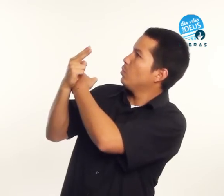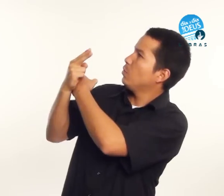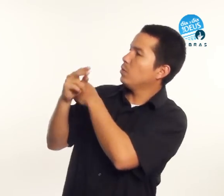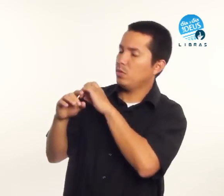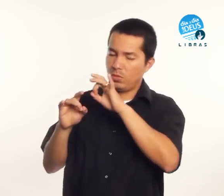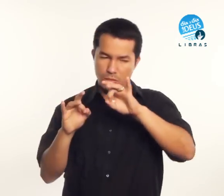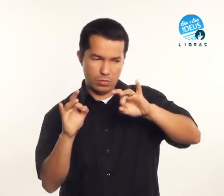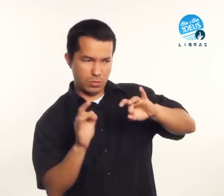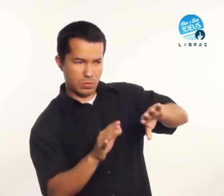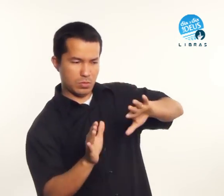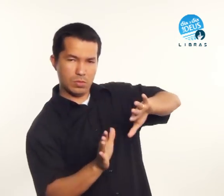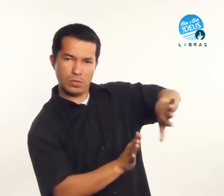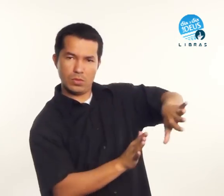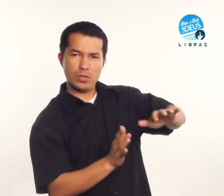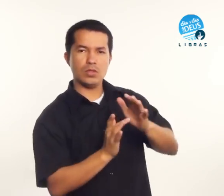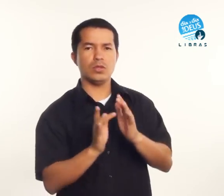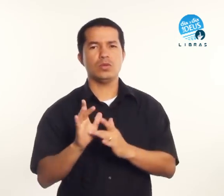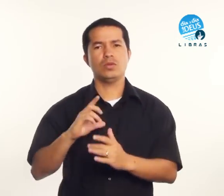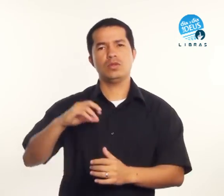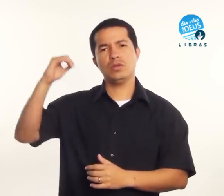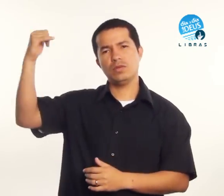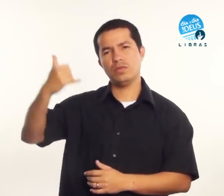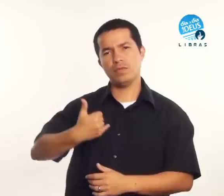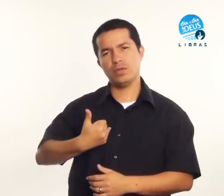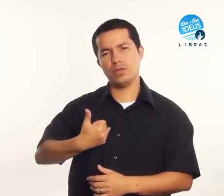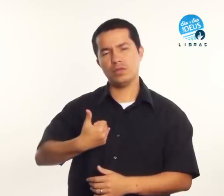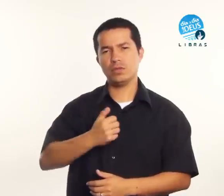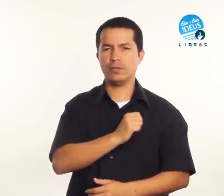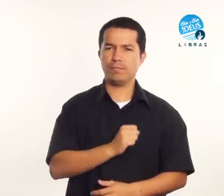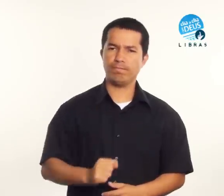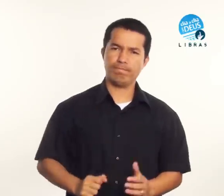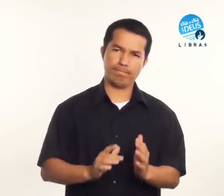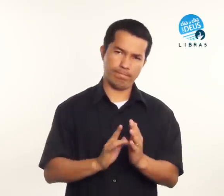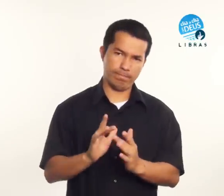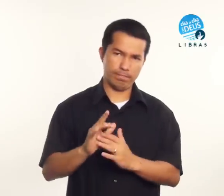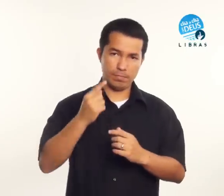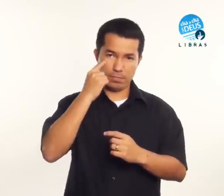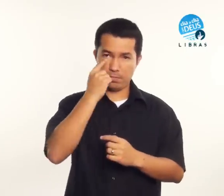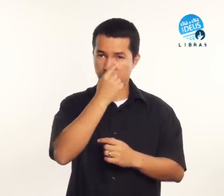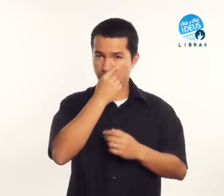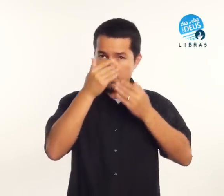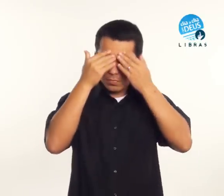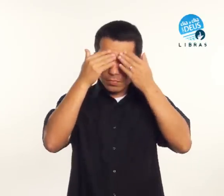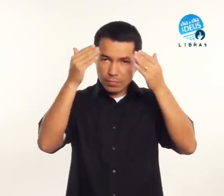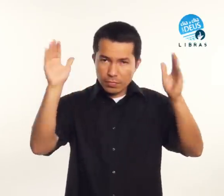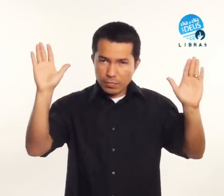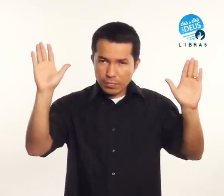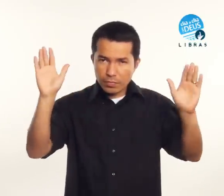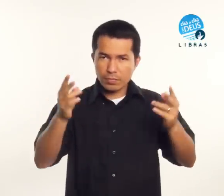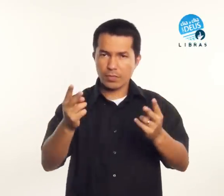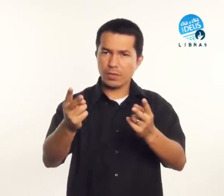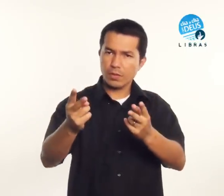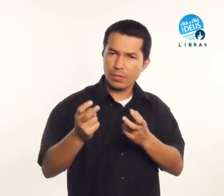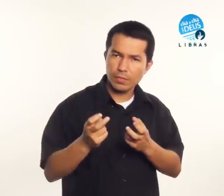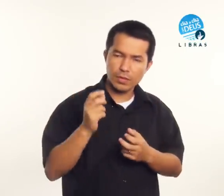Ele estava dizendo: Senhor, abre os meus olhos para perceber as